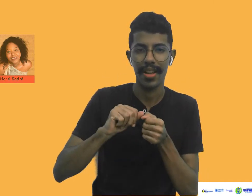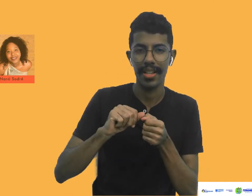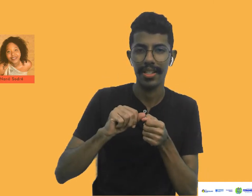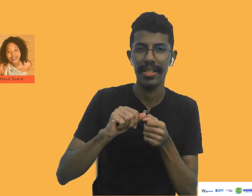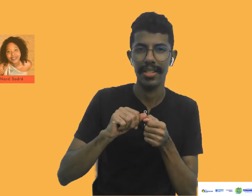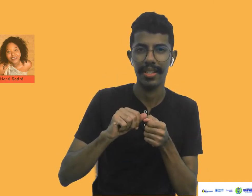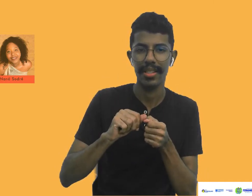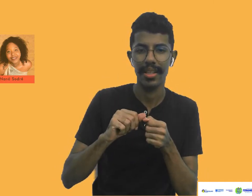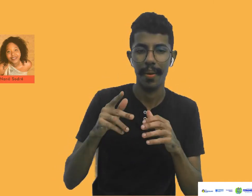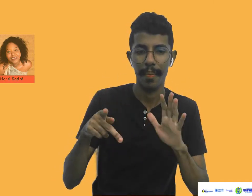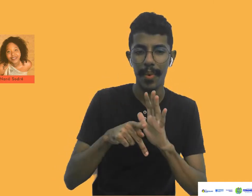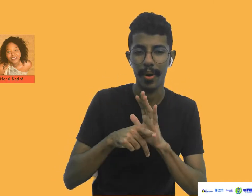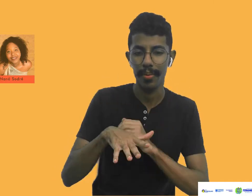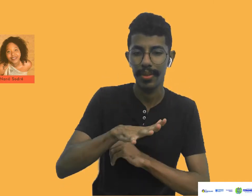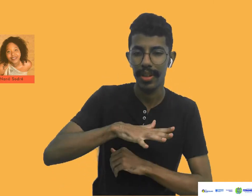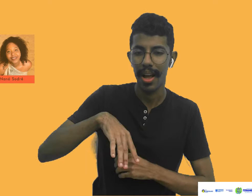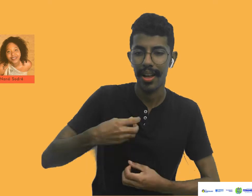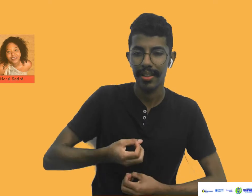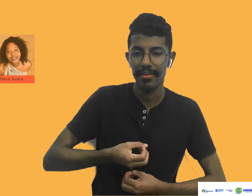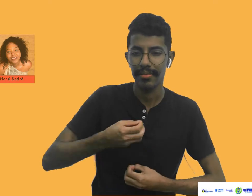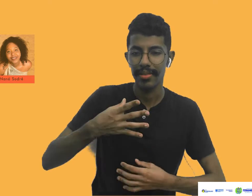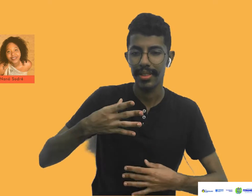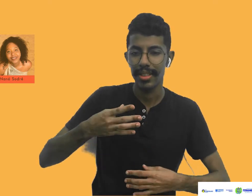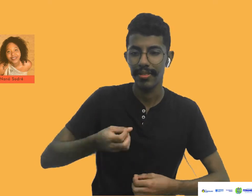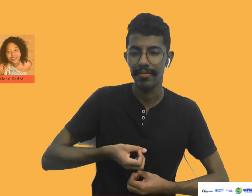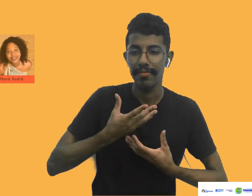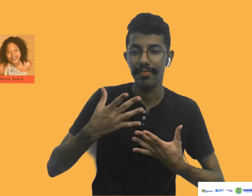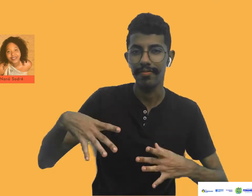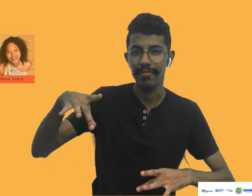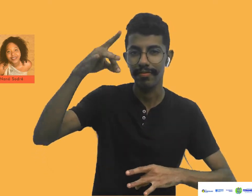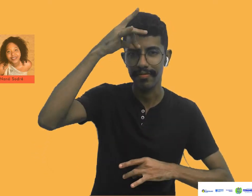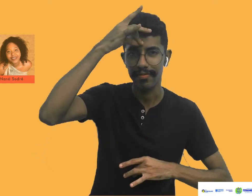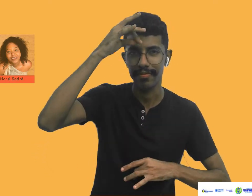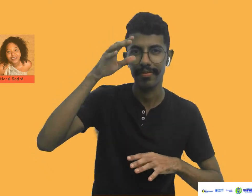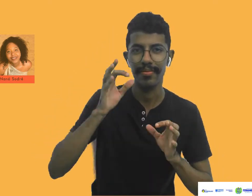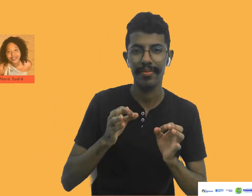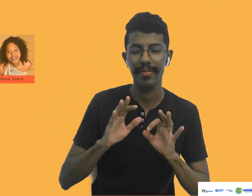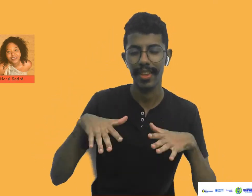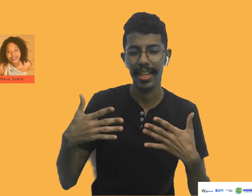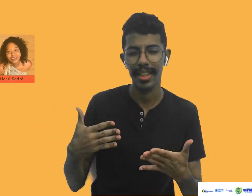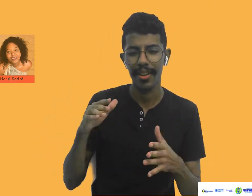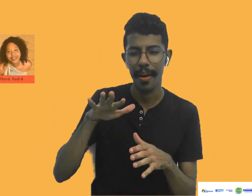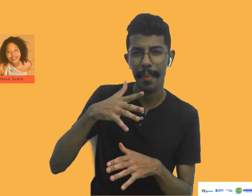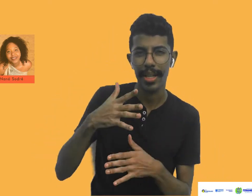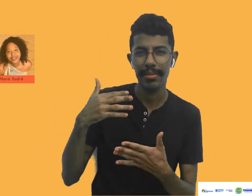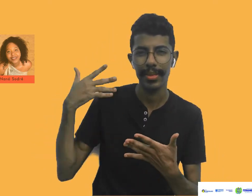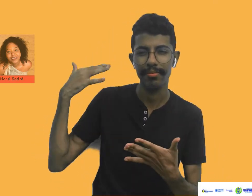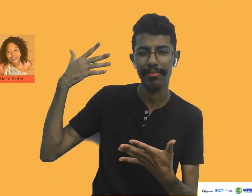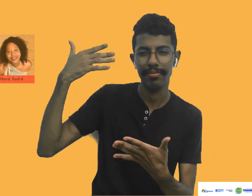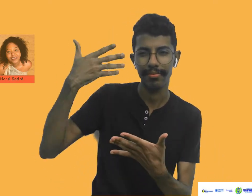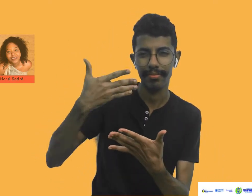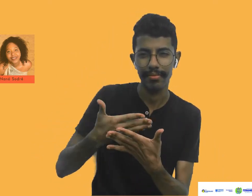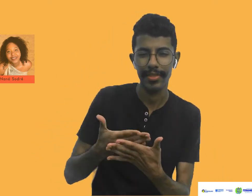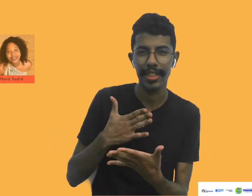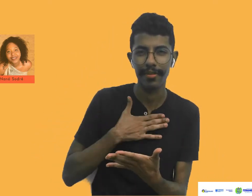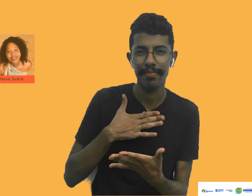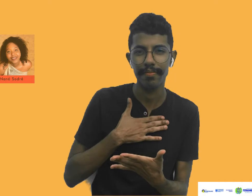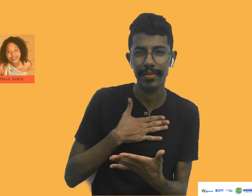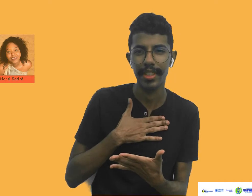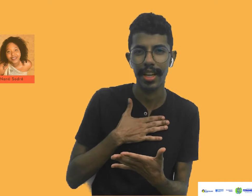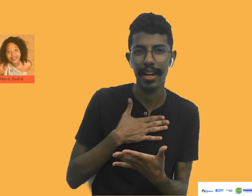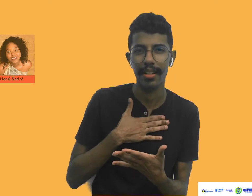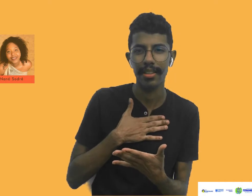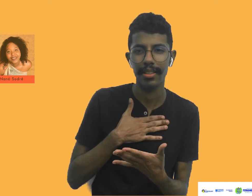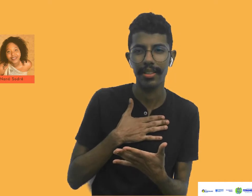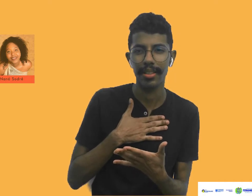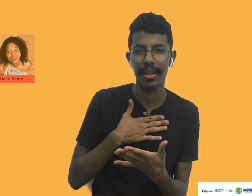estética interpretativa, né? Então, é mais ou menos essa a trajetória que eu passo